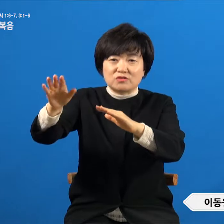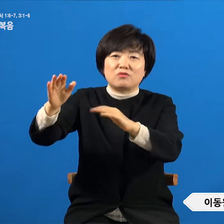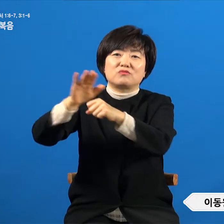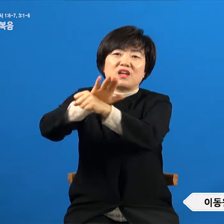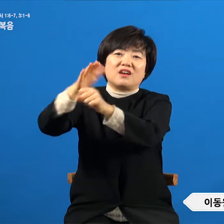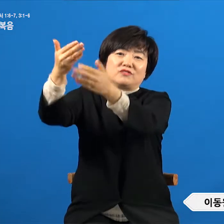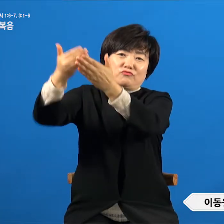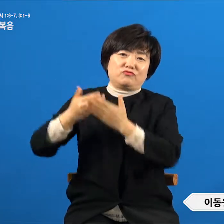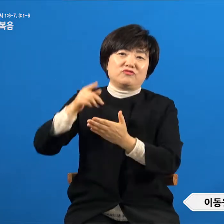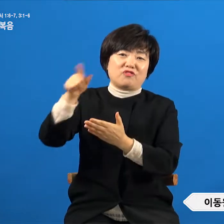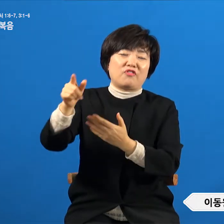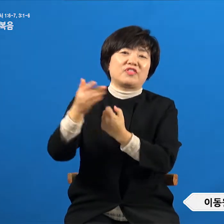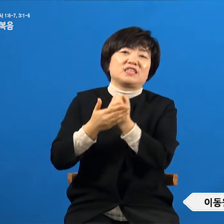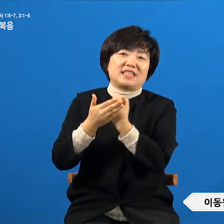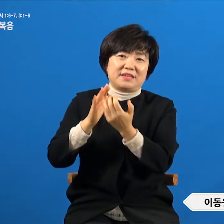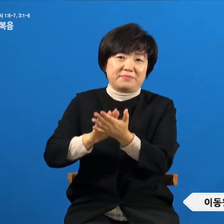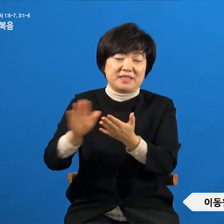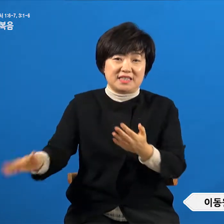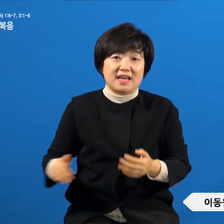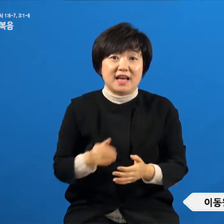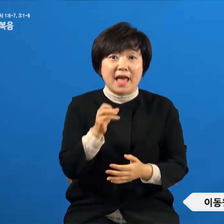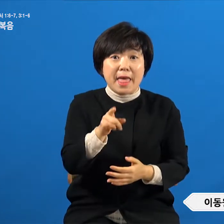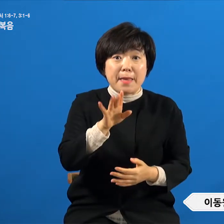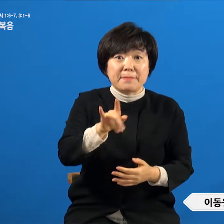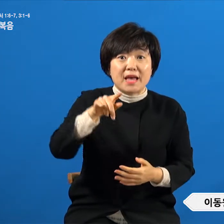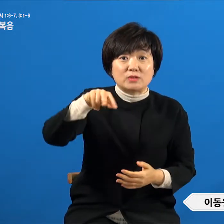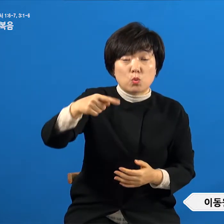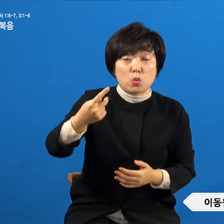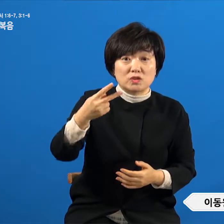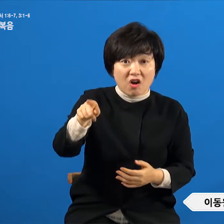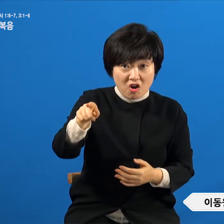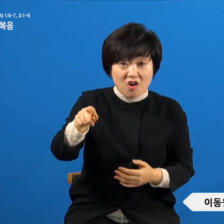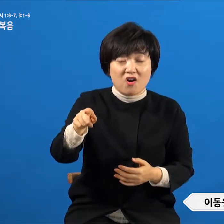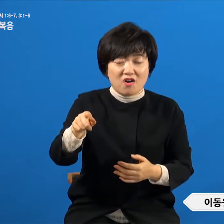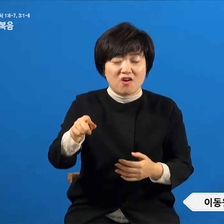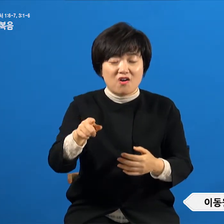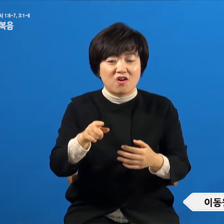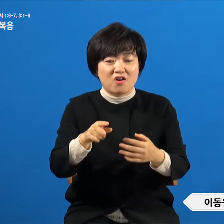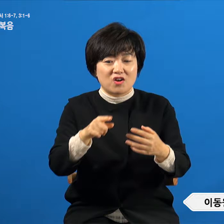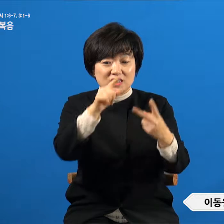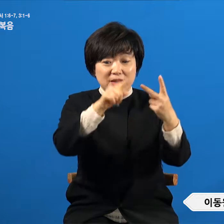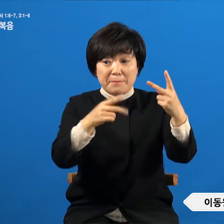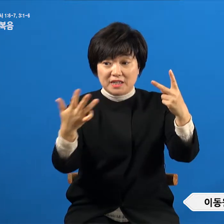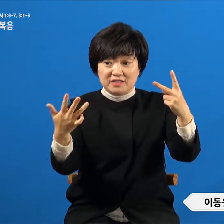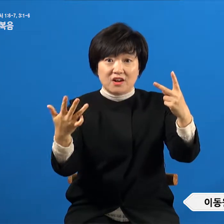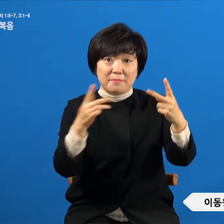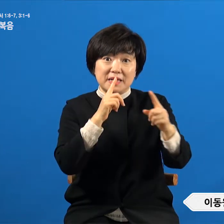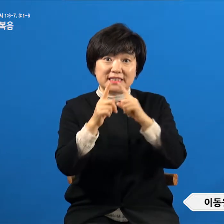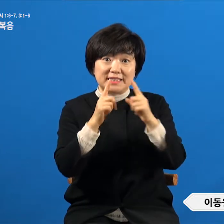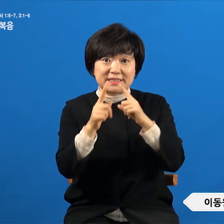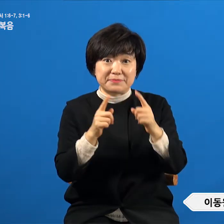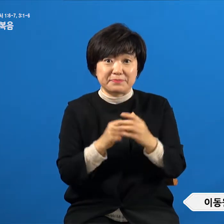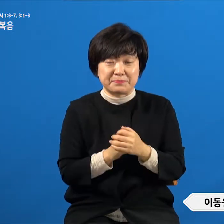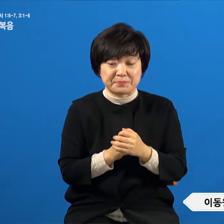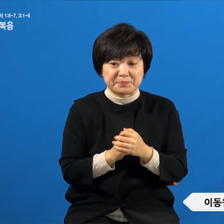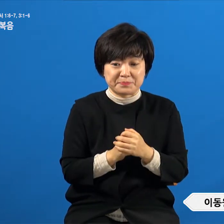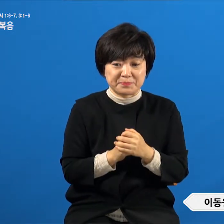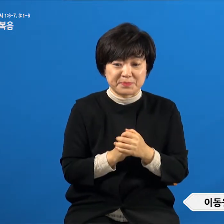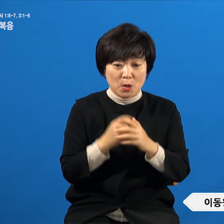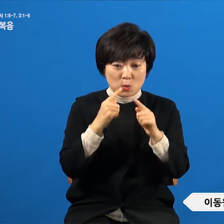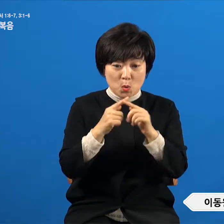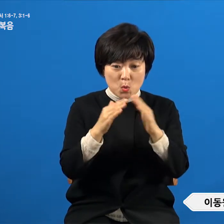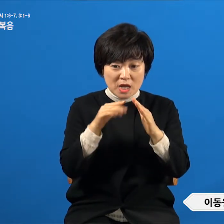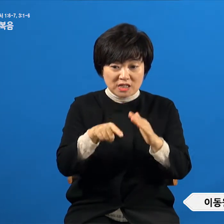잘 아는 에베소서 2장 8절과 9절을 기억하시죠? 우리 교회에서는 이 구절을 암송 못하면